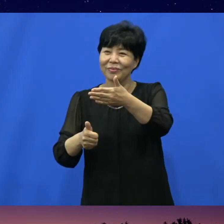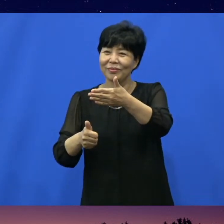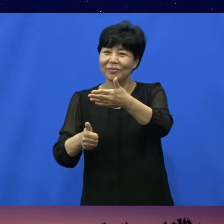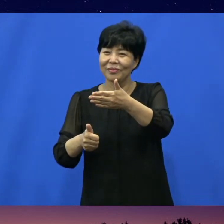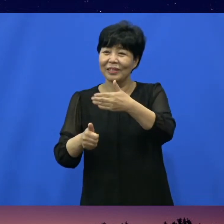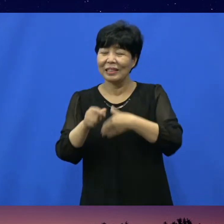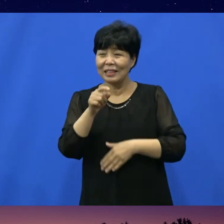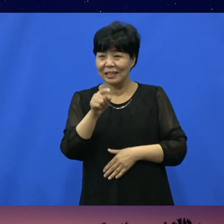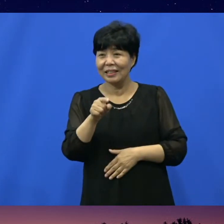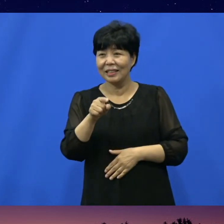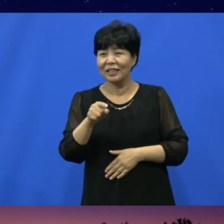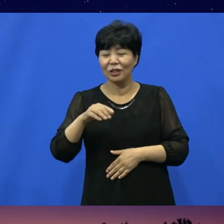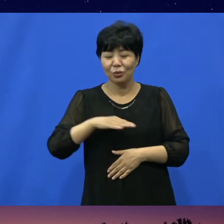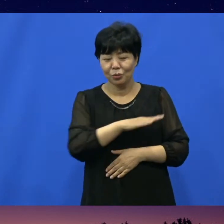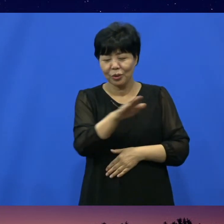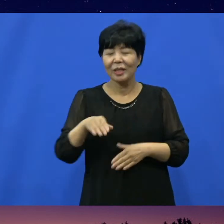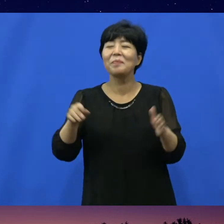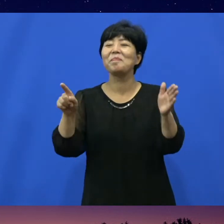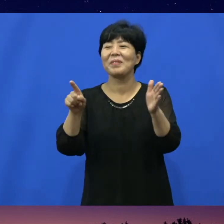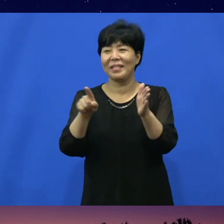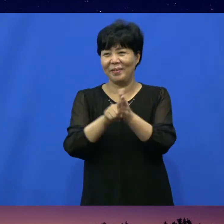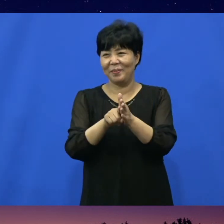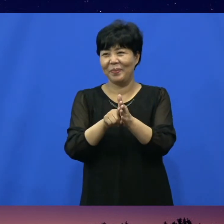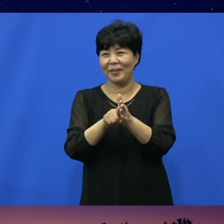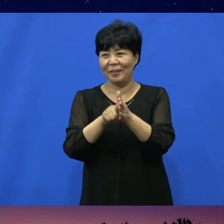그것이 우리의 신앙의 전부예요.